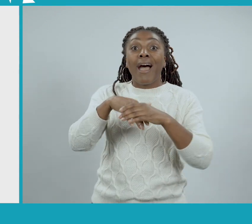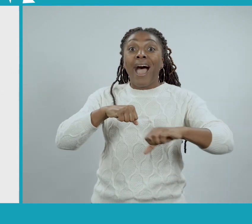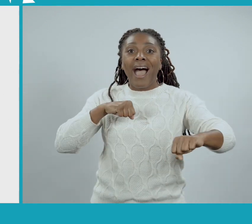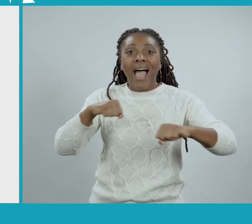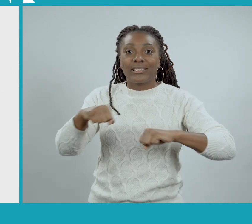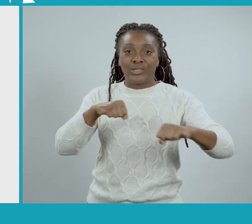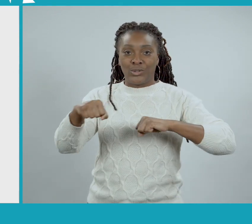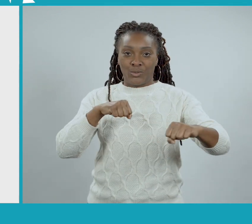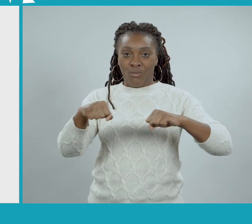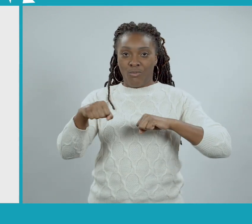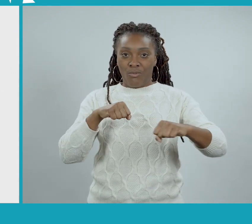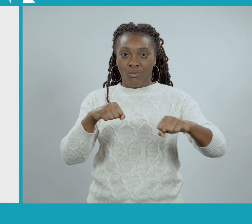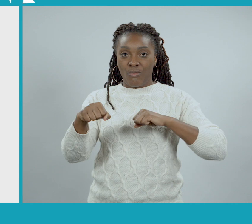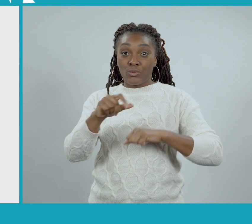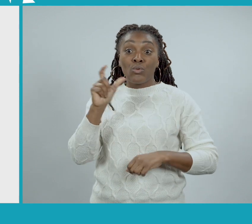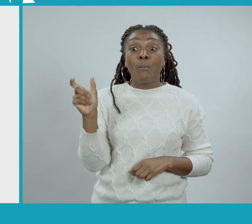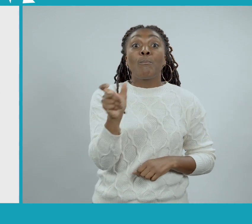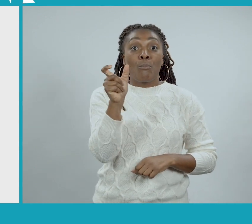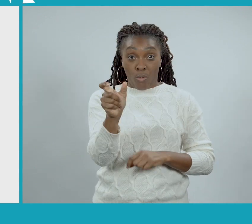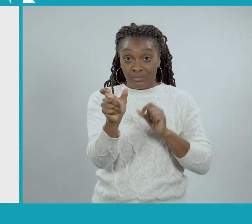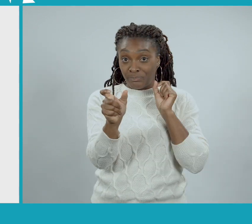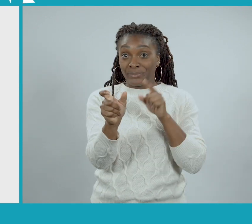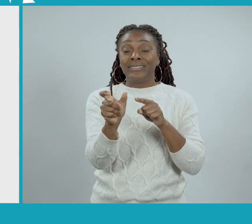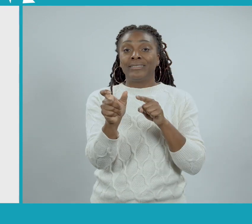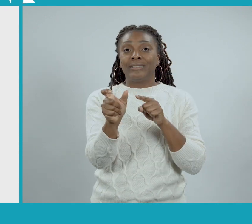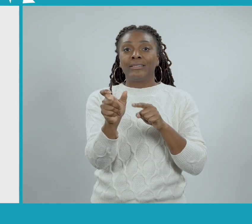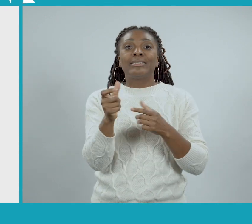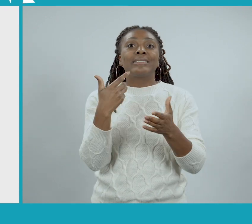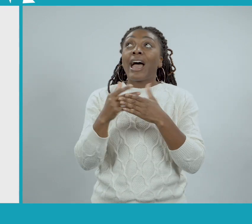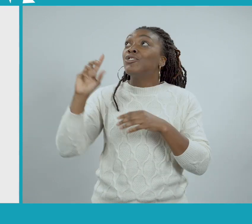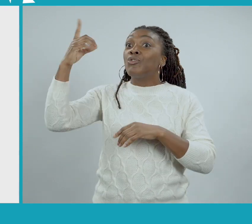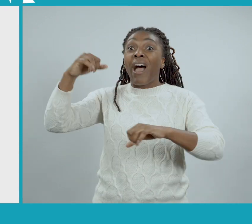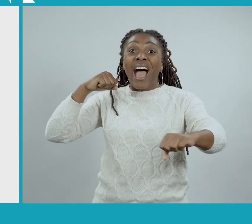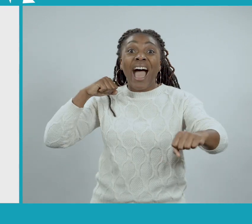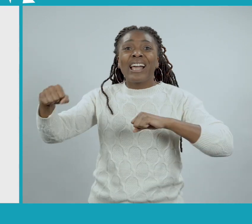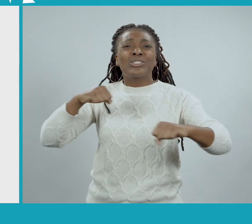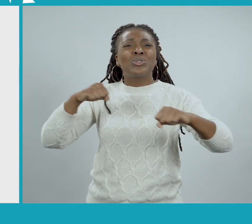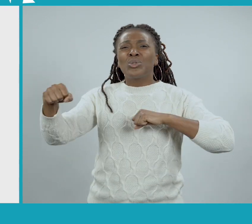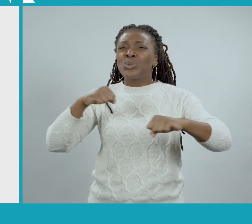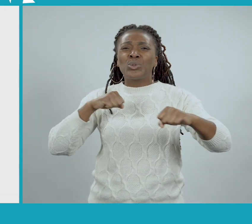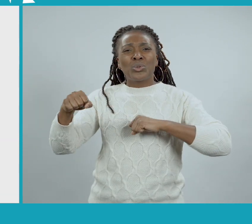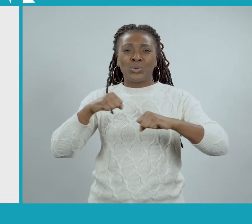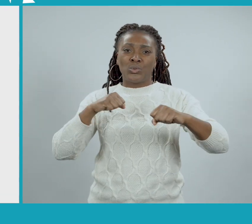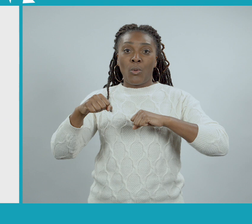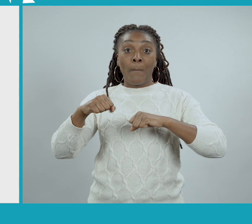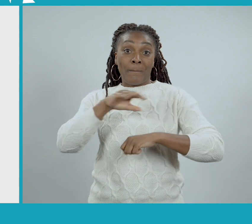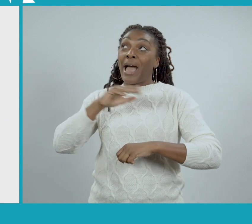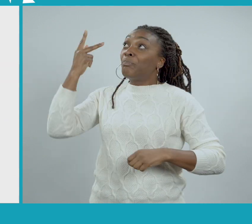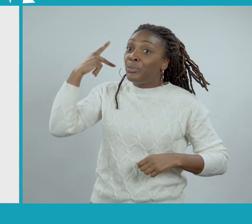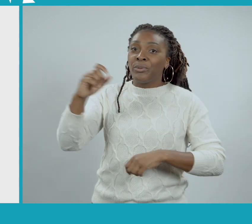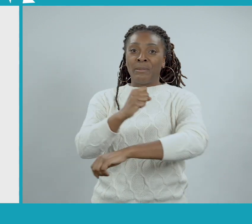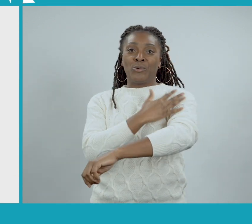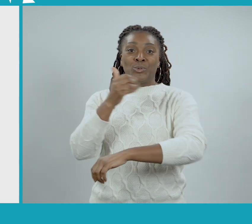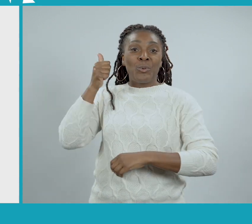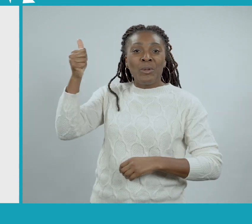actions. Et étonnamment, ce mot est le plus souvent utilisé pour décrire les actions de Dieu motivées par ses